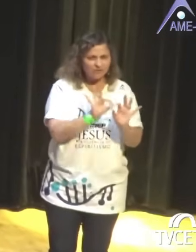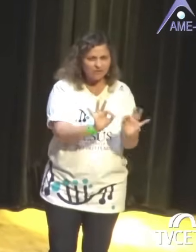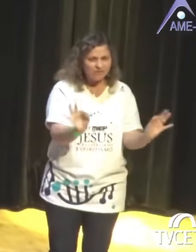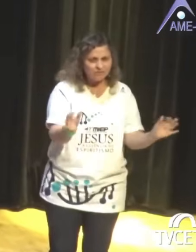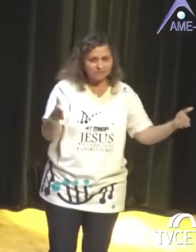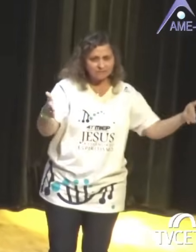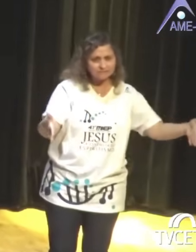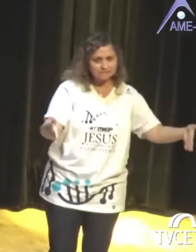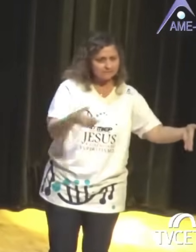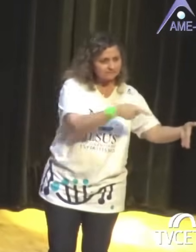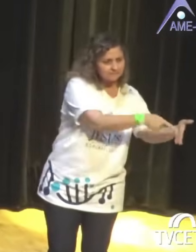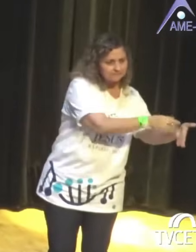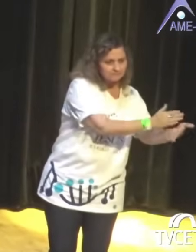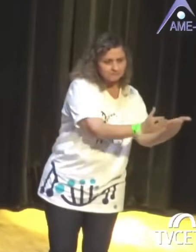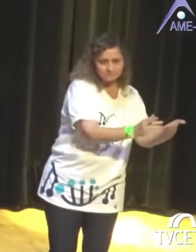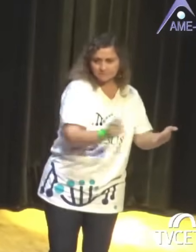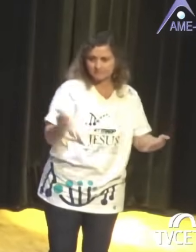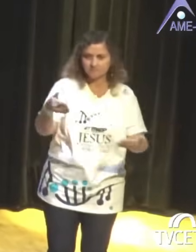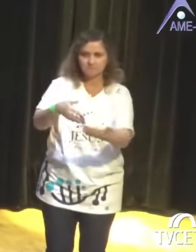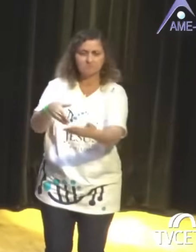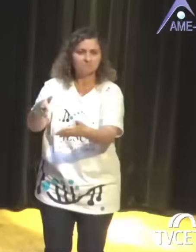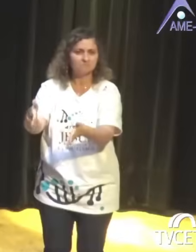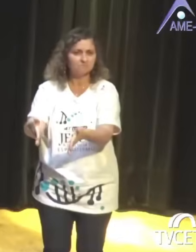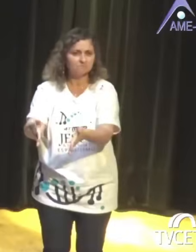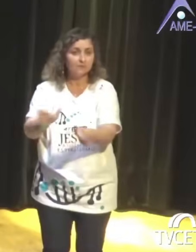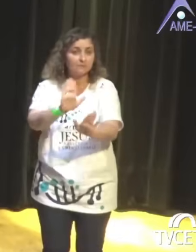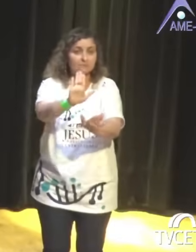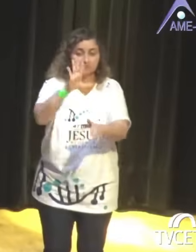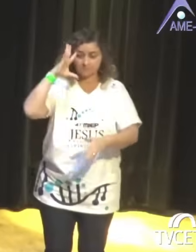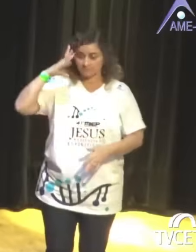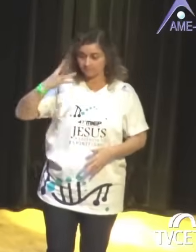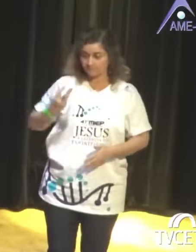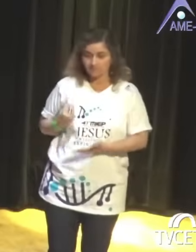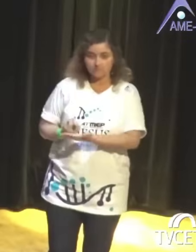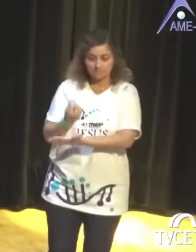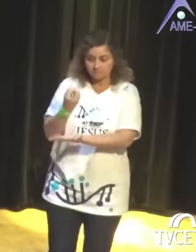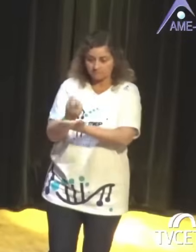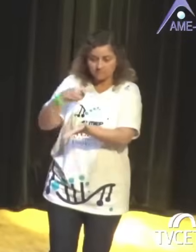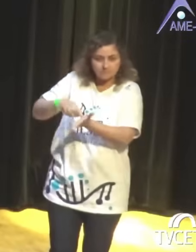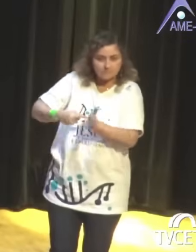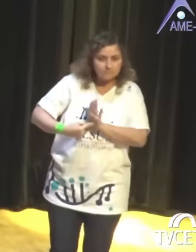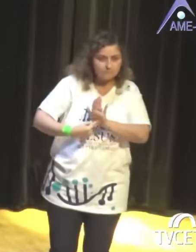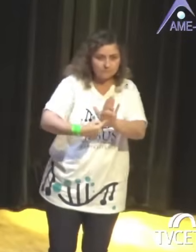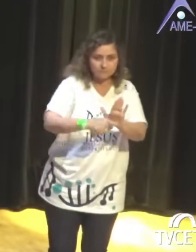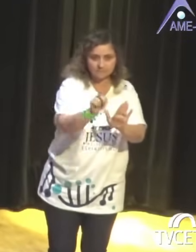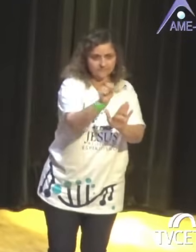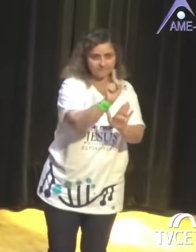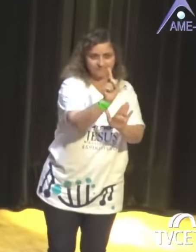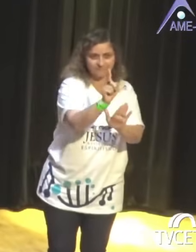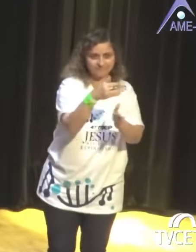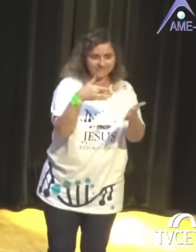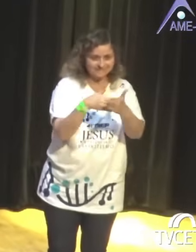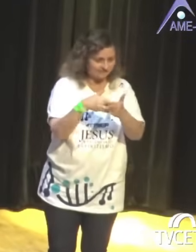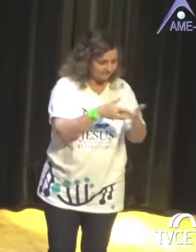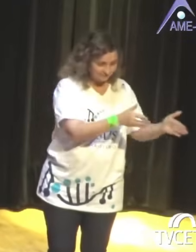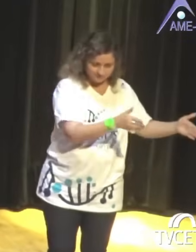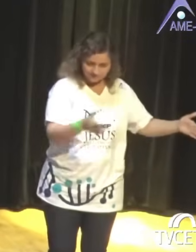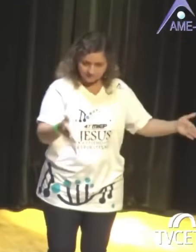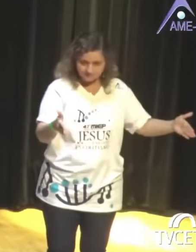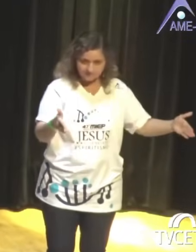então a doutrina espírita e reconfigura essa concepção também na